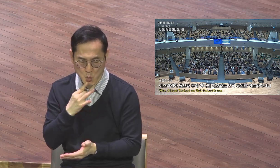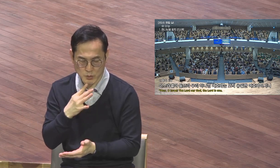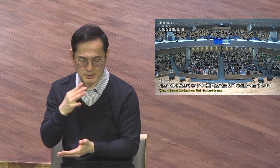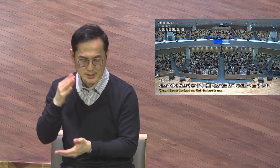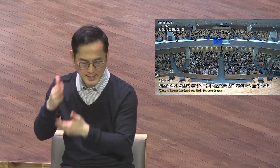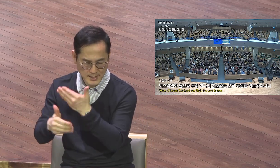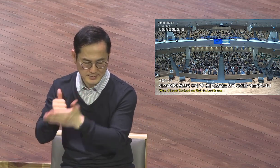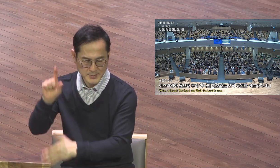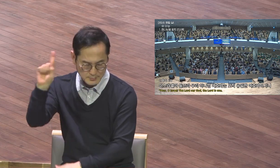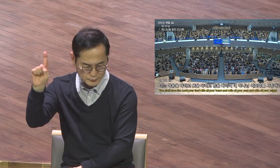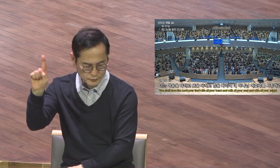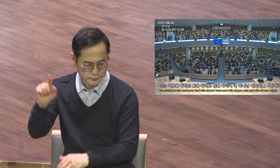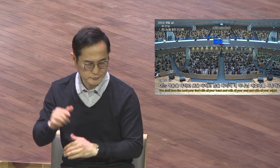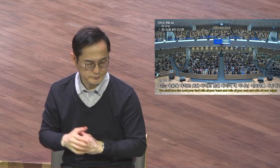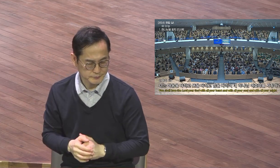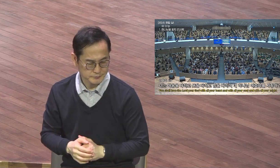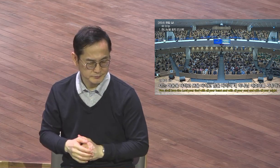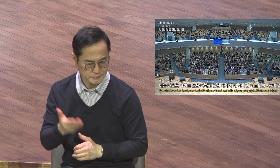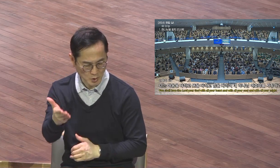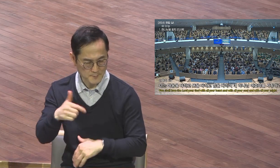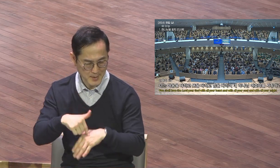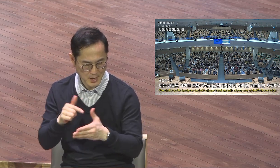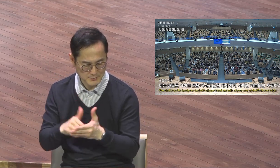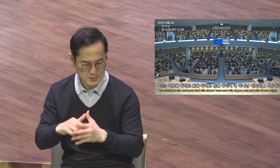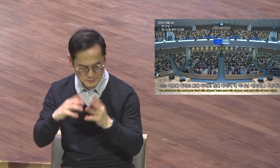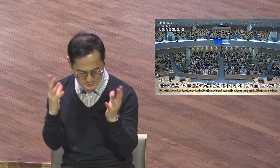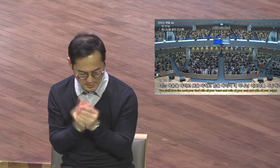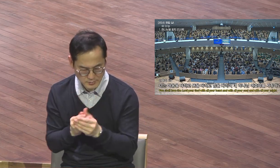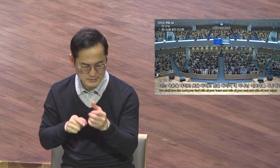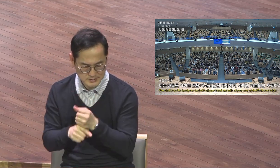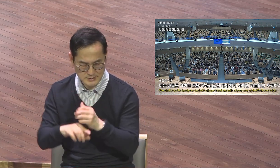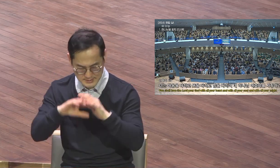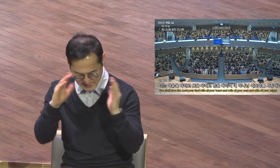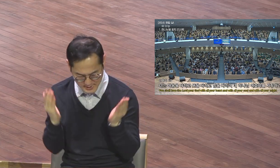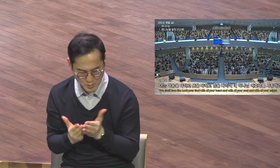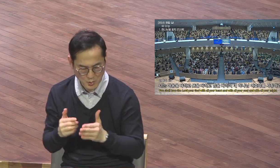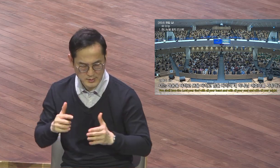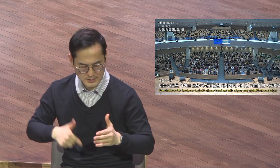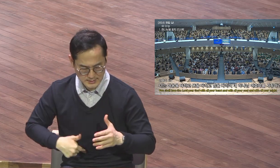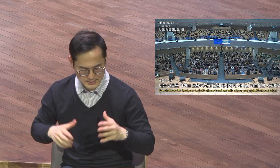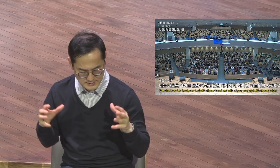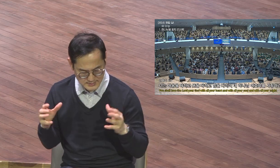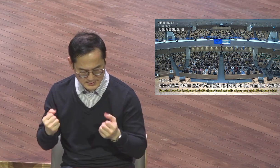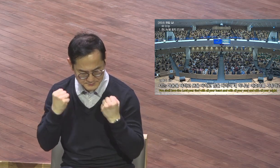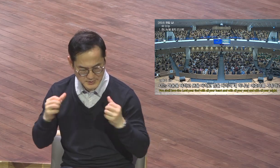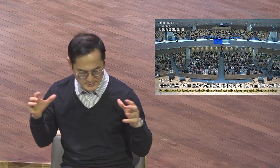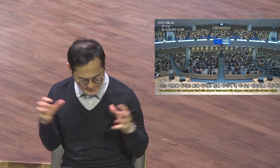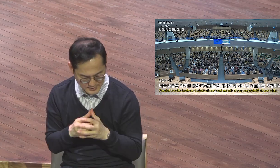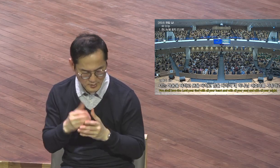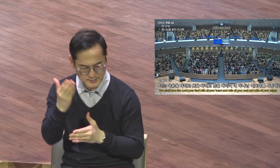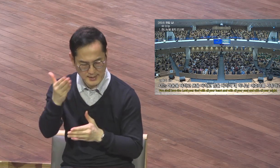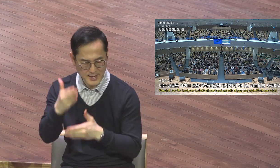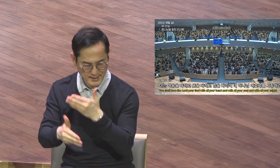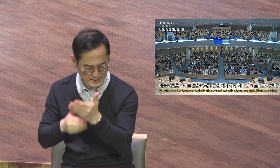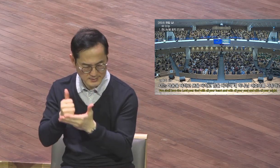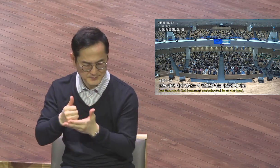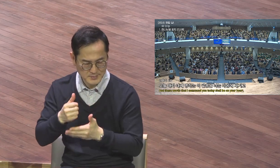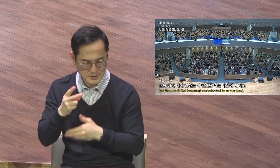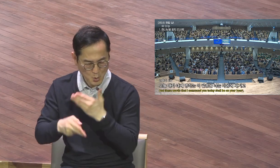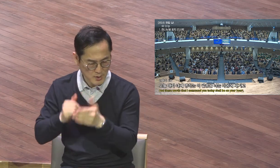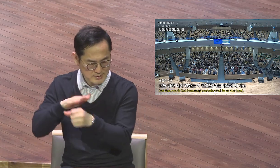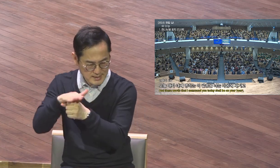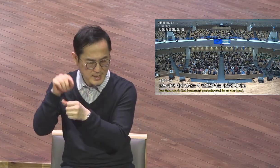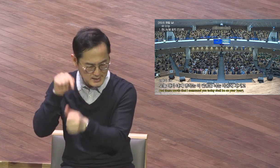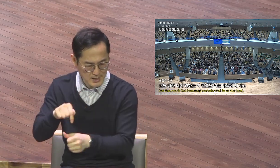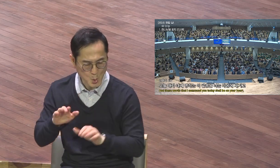여호와는 오직 유일한 여호와이시니 너는 마음을 다하고 뜻을 다하고 힘을 다하여 내 하나님 여호와를